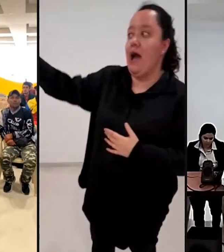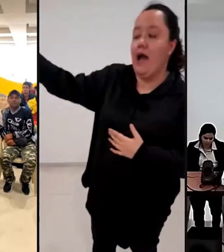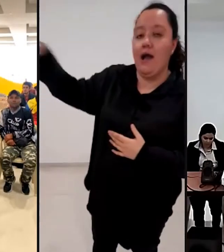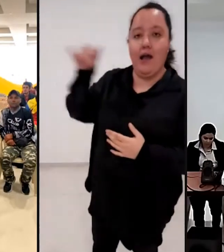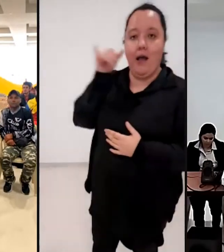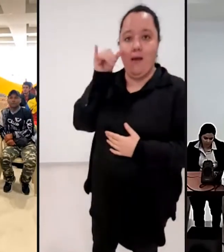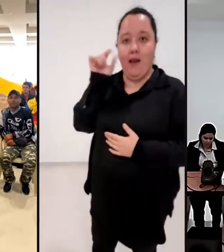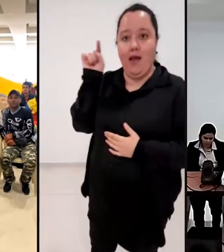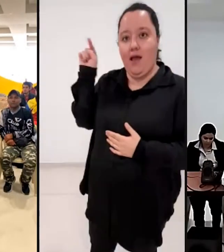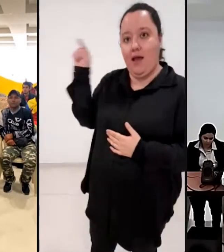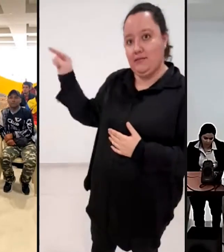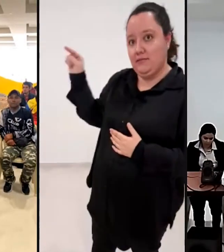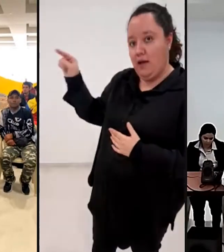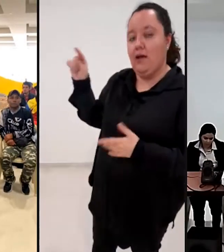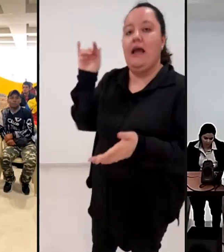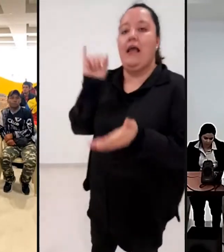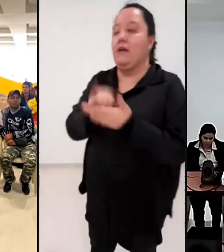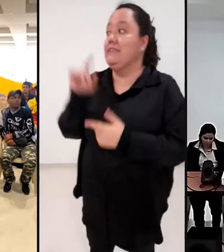ah no